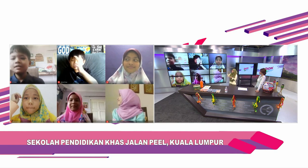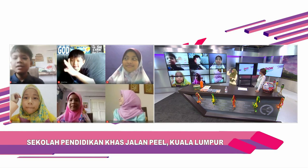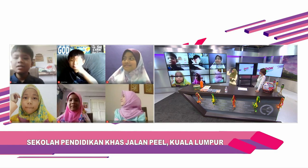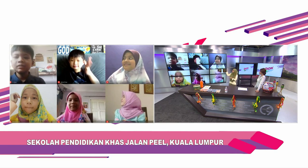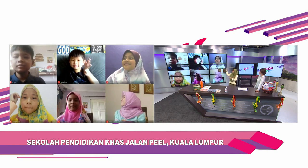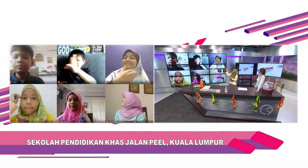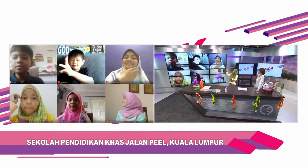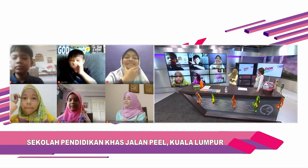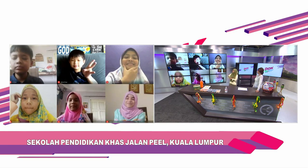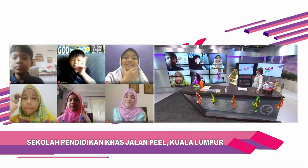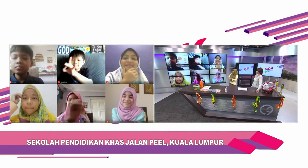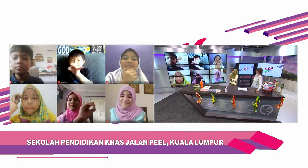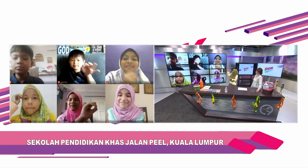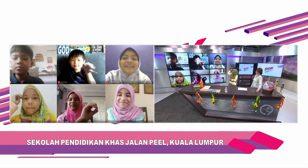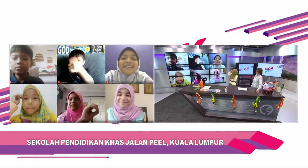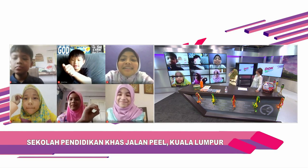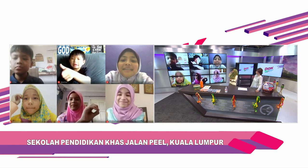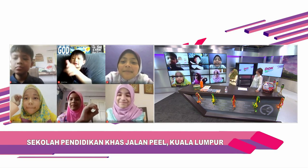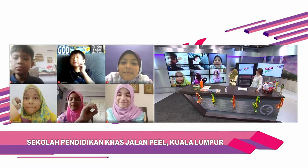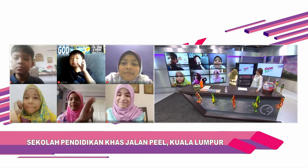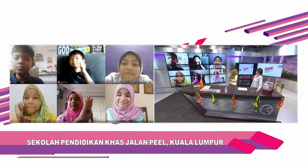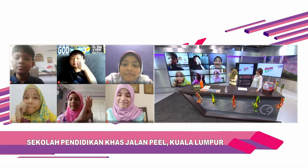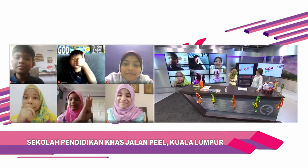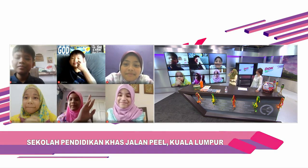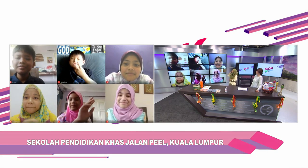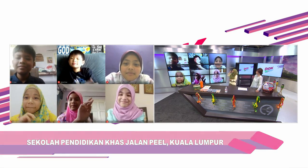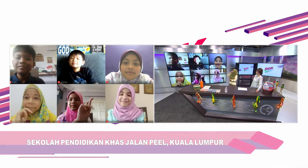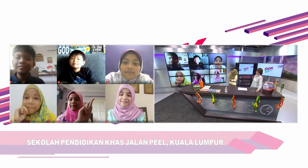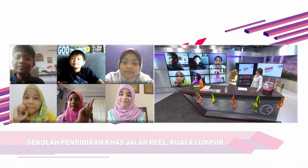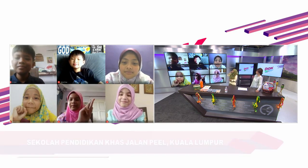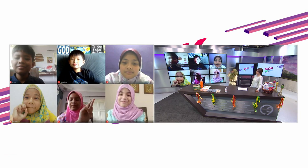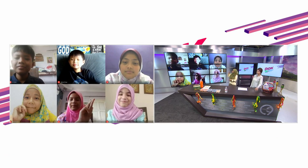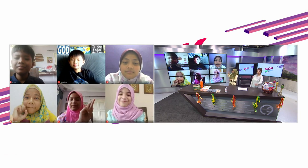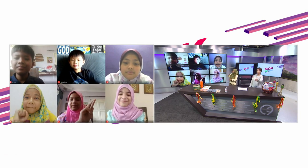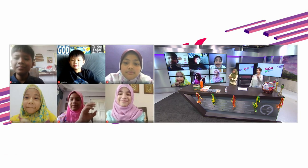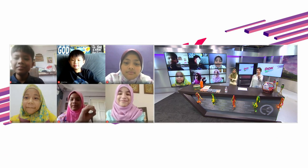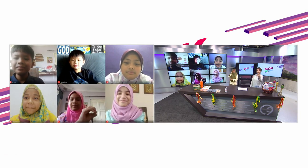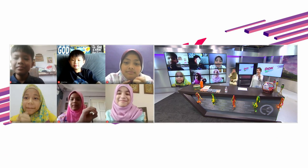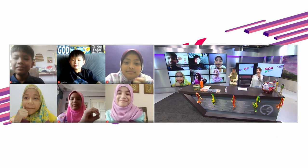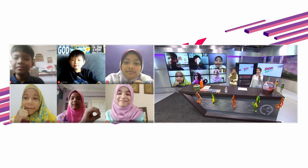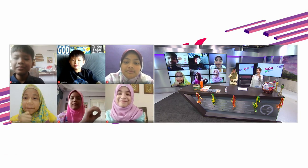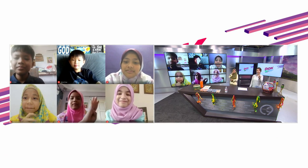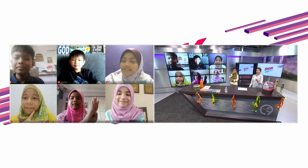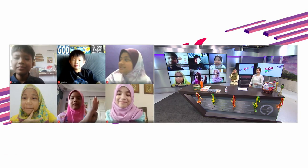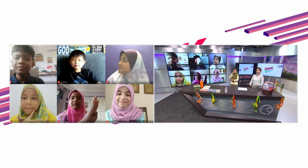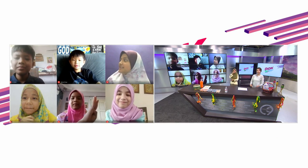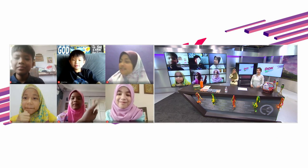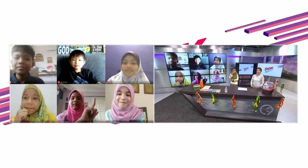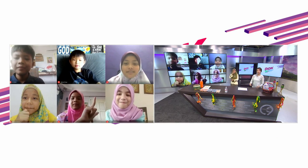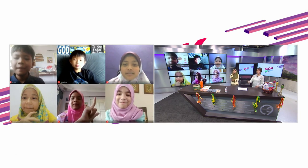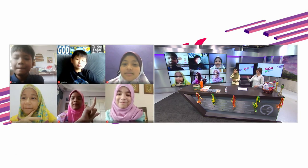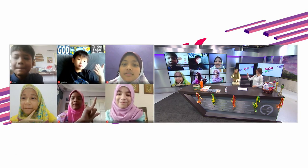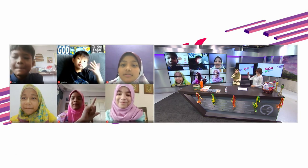Marisa? Marisa? Marisa? Marisa? Marisa kan? Ni cikgu kamera. Marisa. Ni.